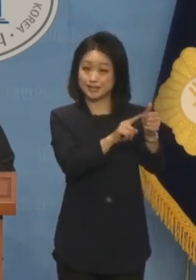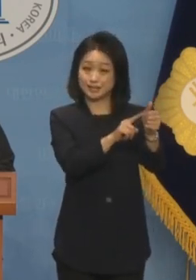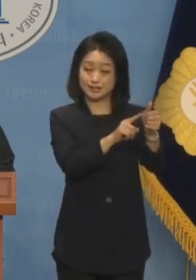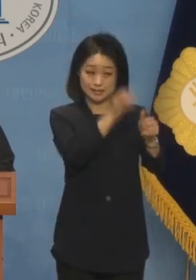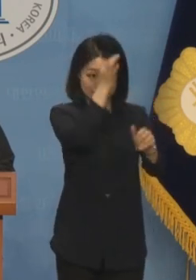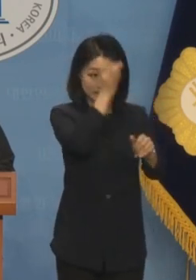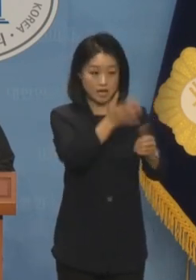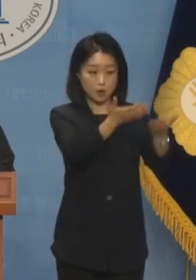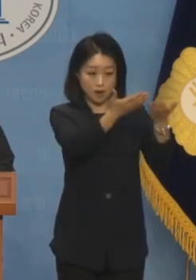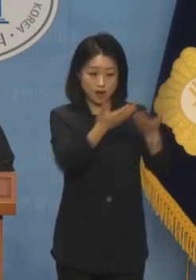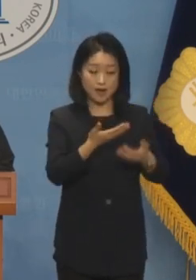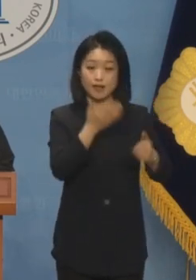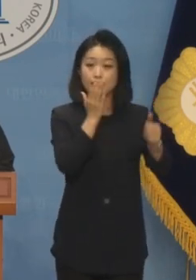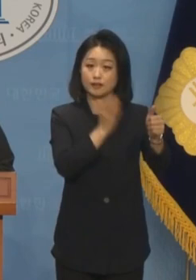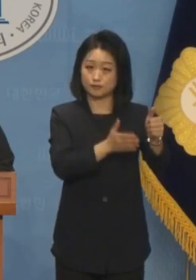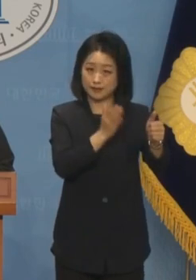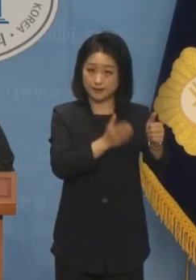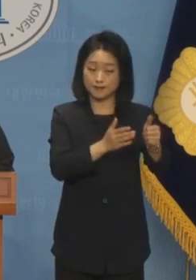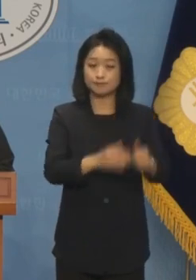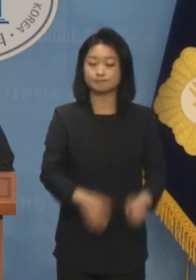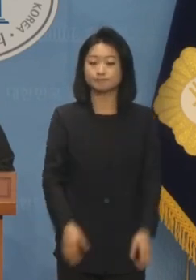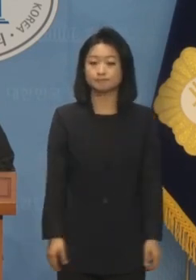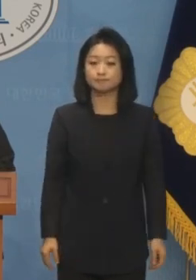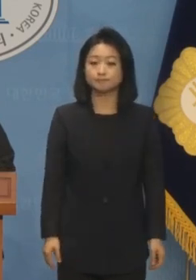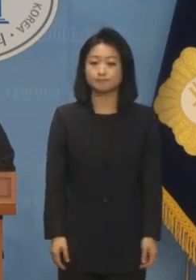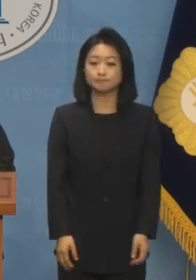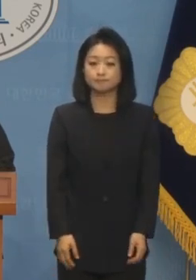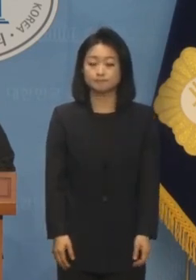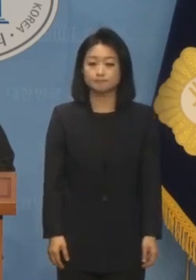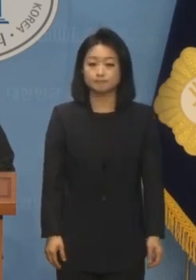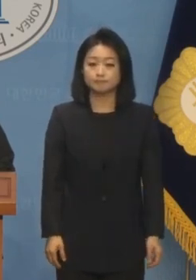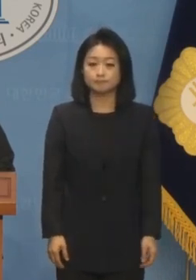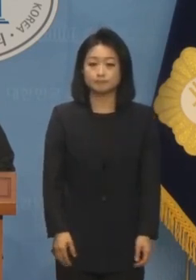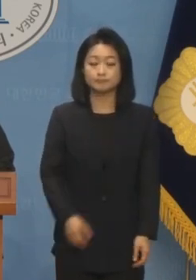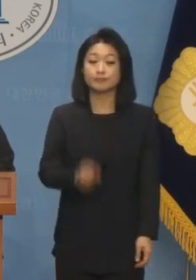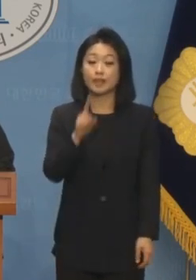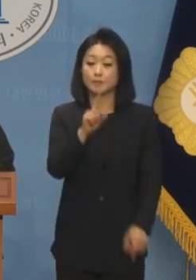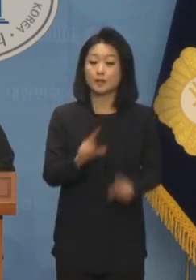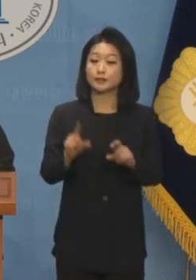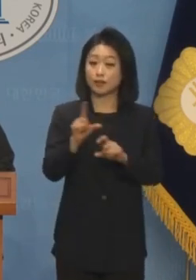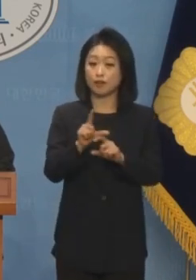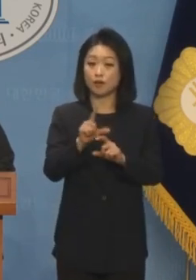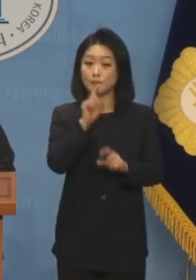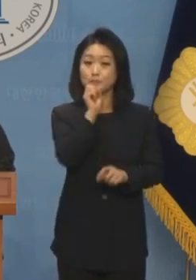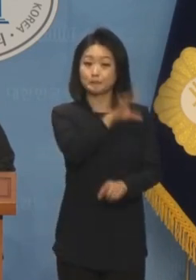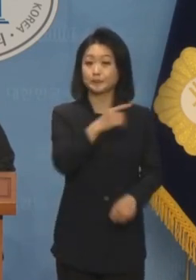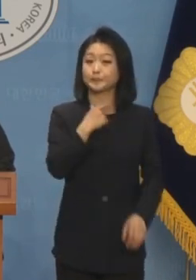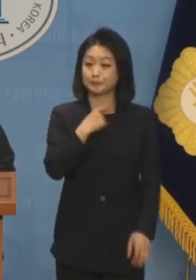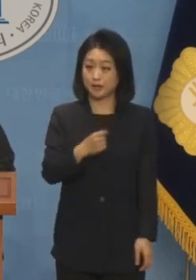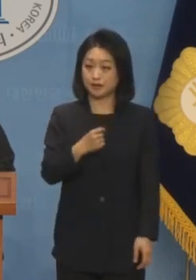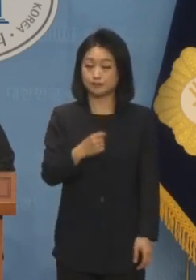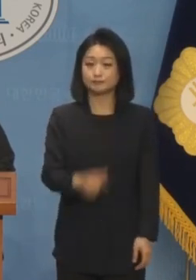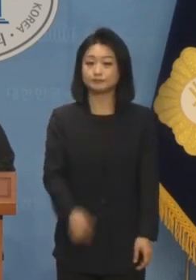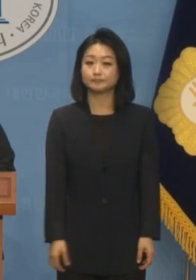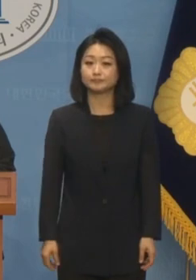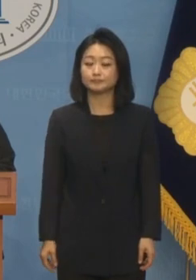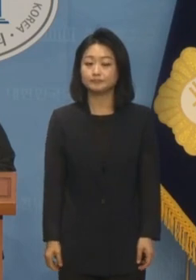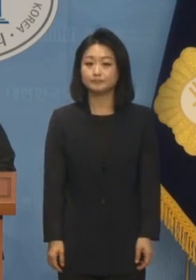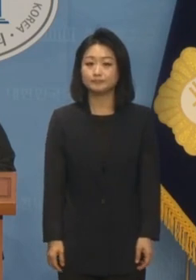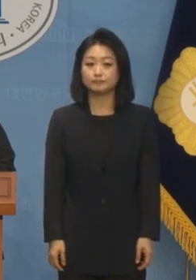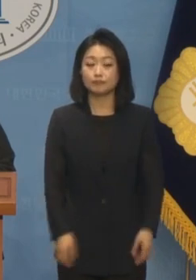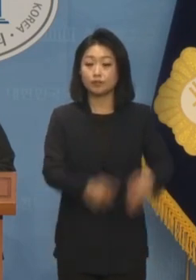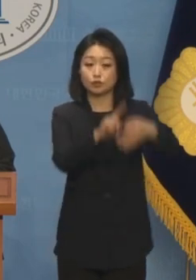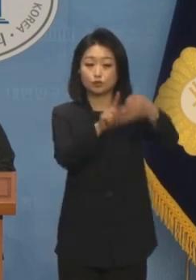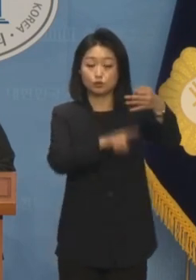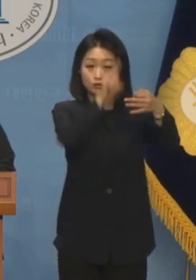공식 사과를 촉구합니다. 말이 나왔으니 한마디 더 보태드립니다.